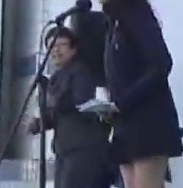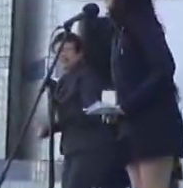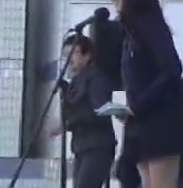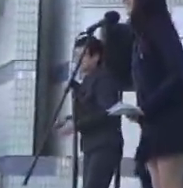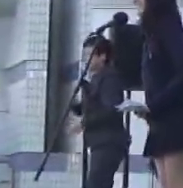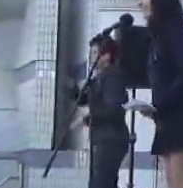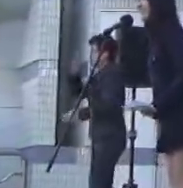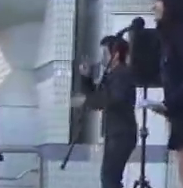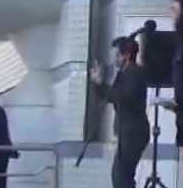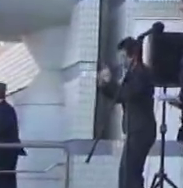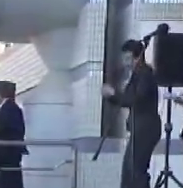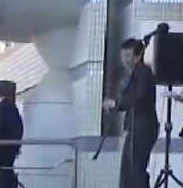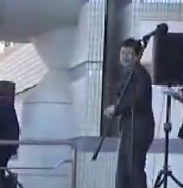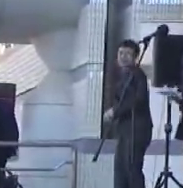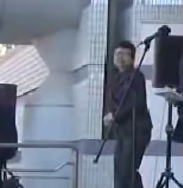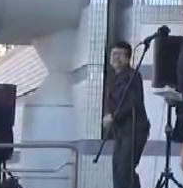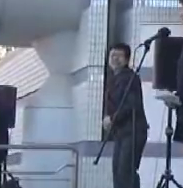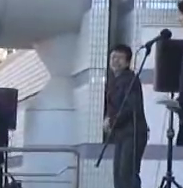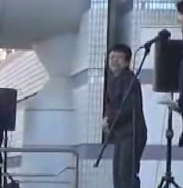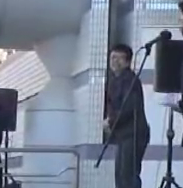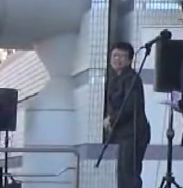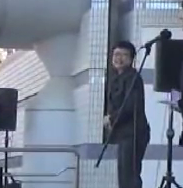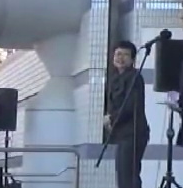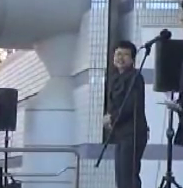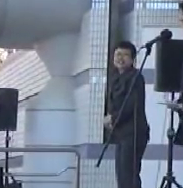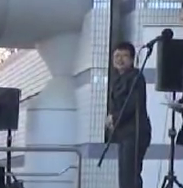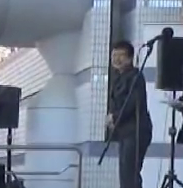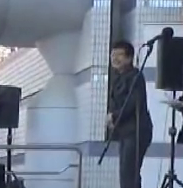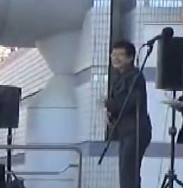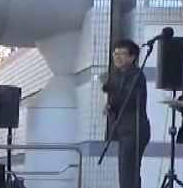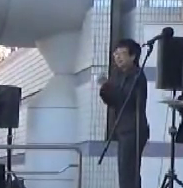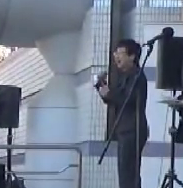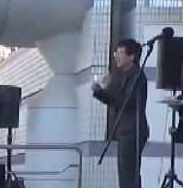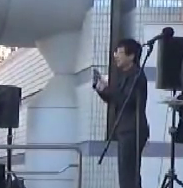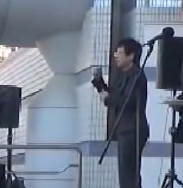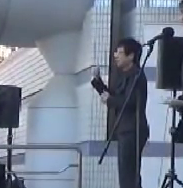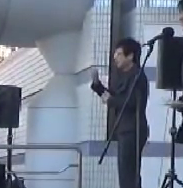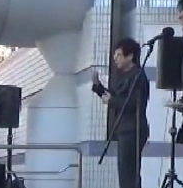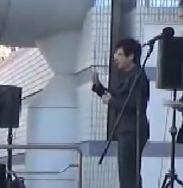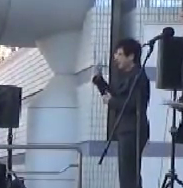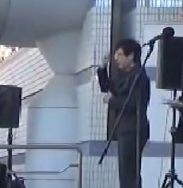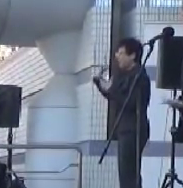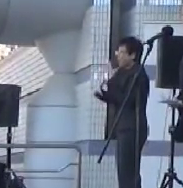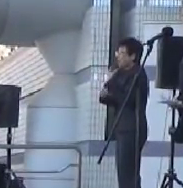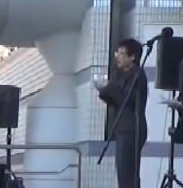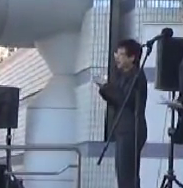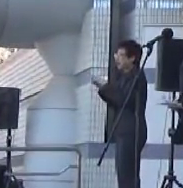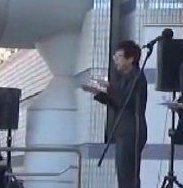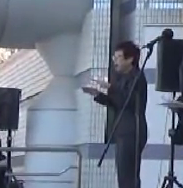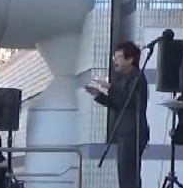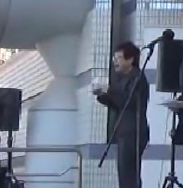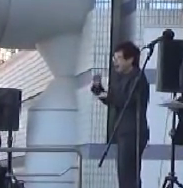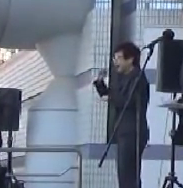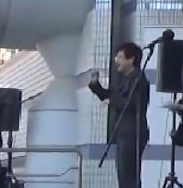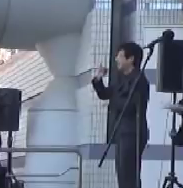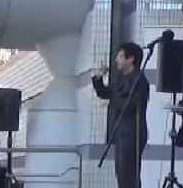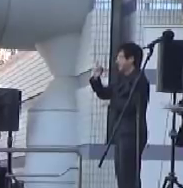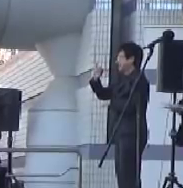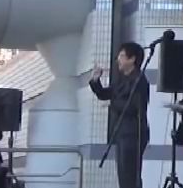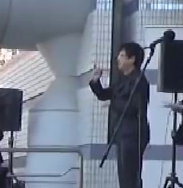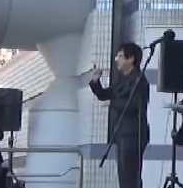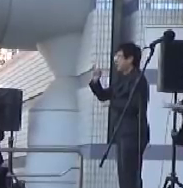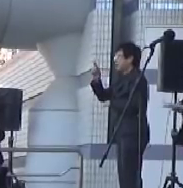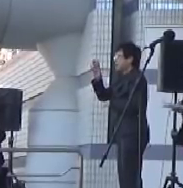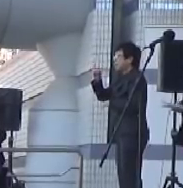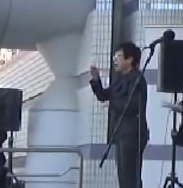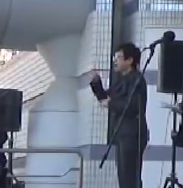。 皆さんこんにちは。第19代高校生平和大使と、高校生1万人署